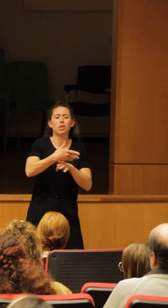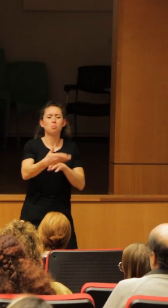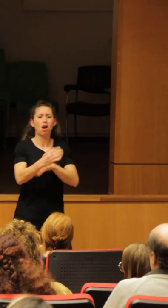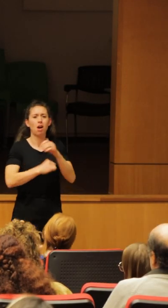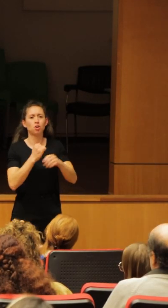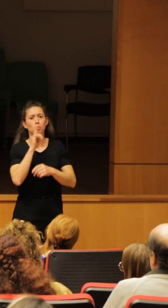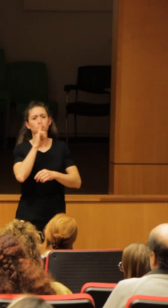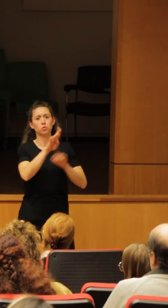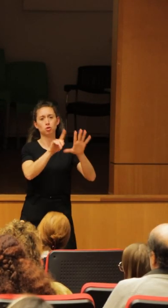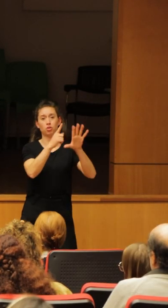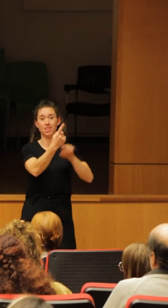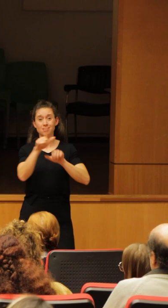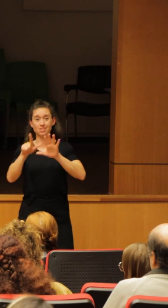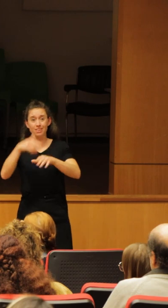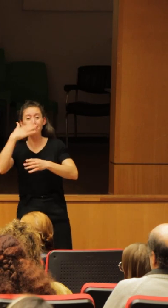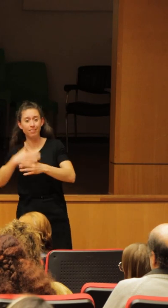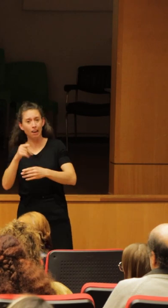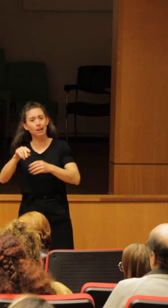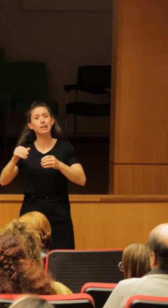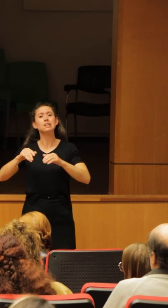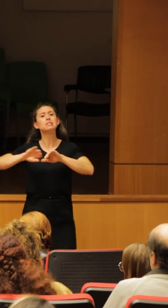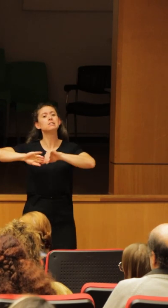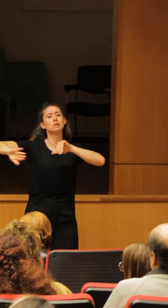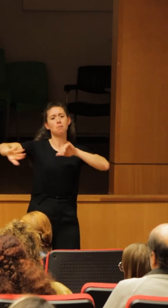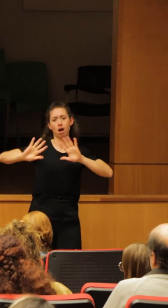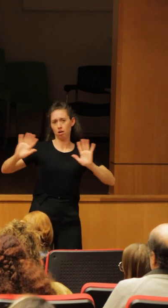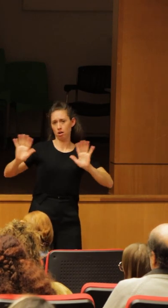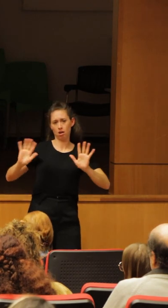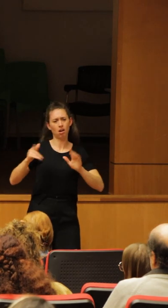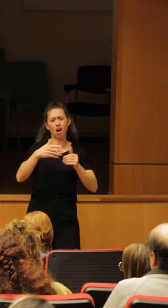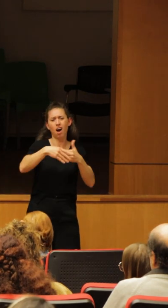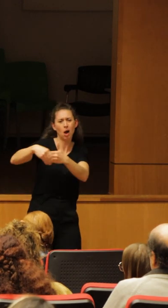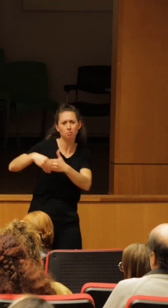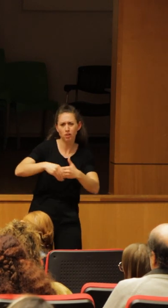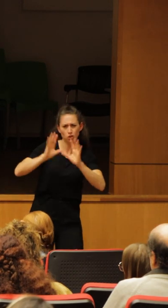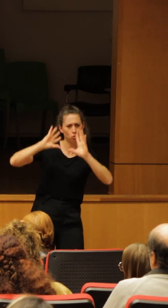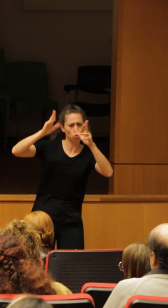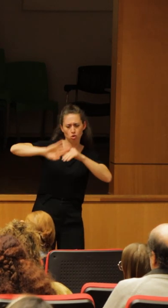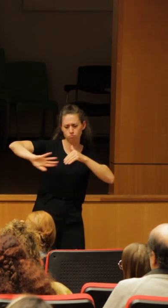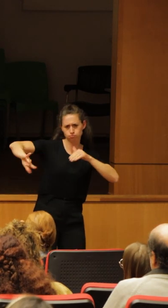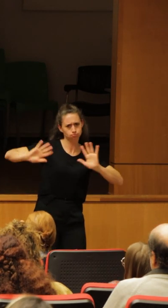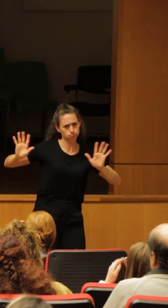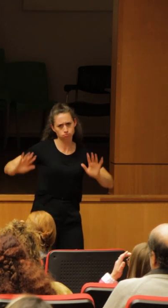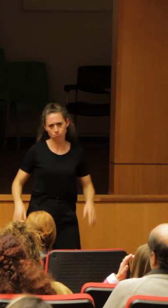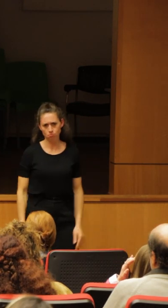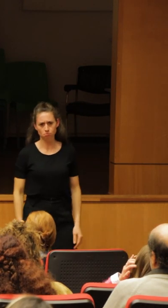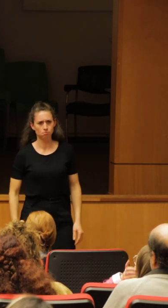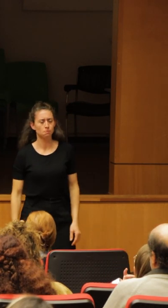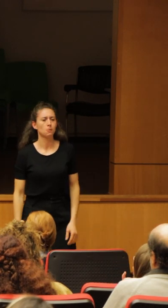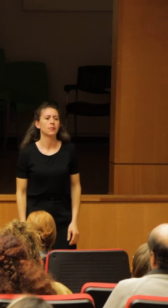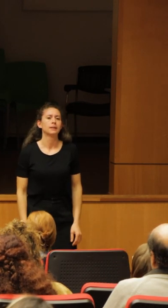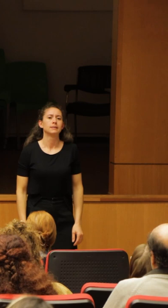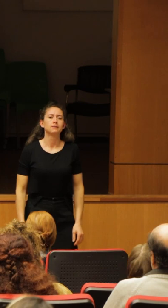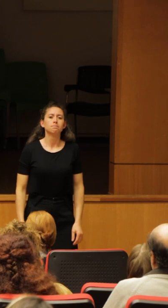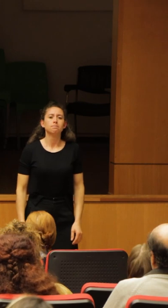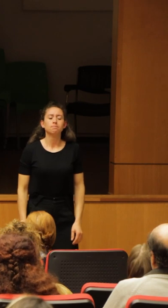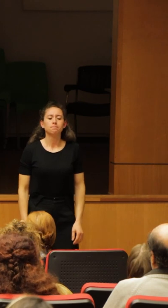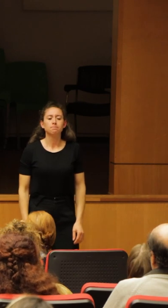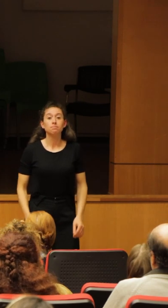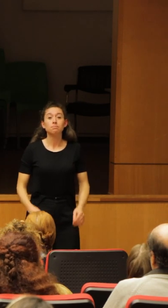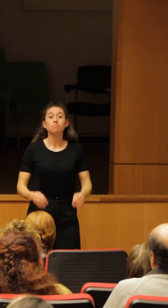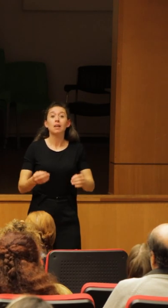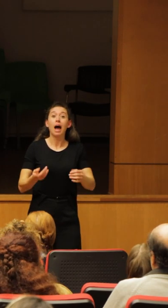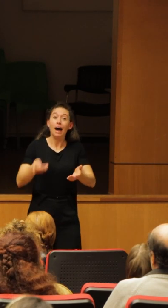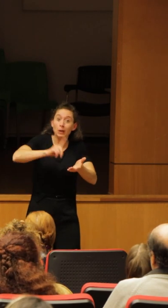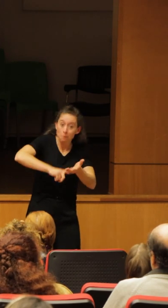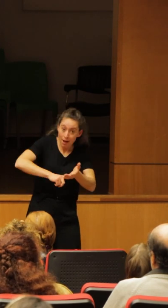lado ruso que escribían estas cartas. And then after 1917, then he separated himself